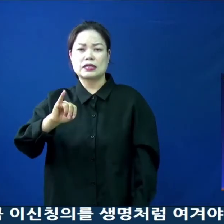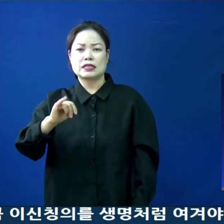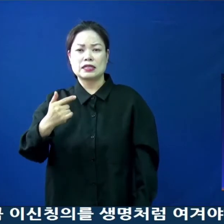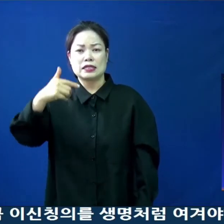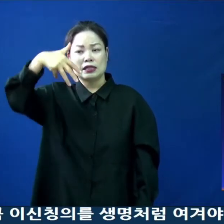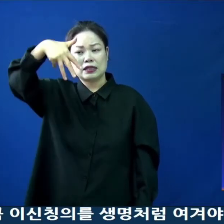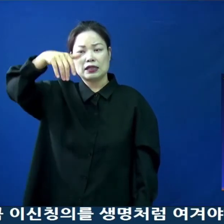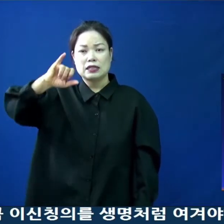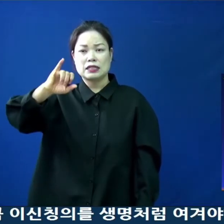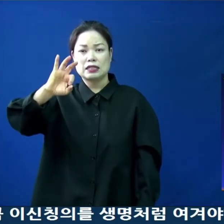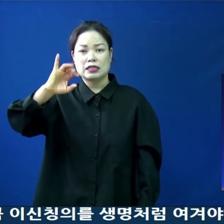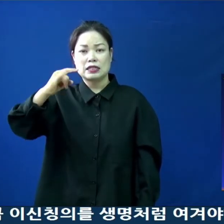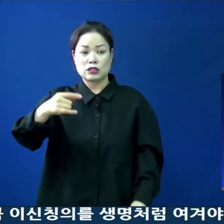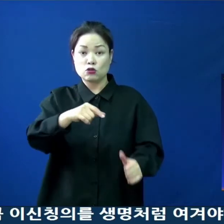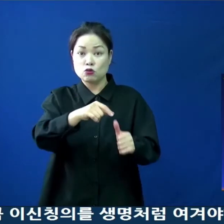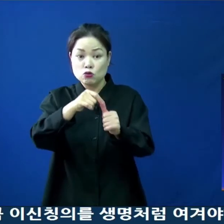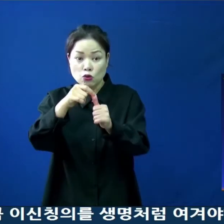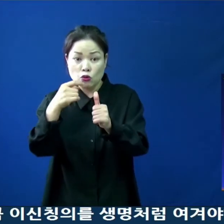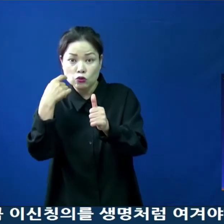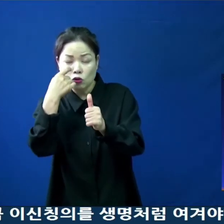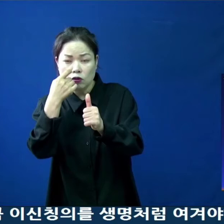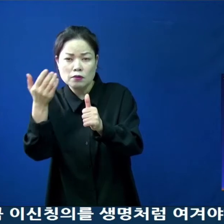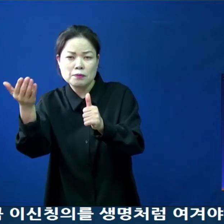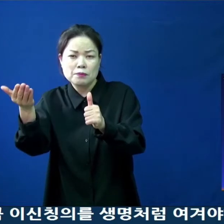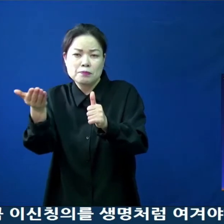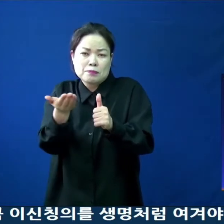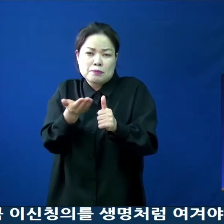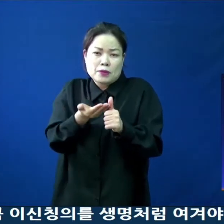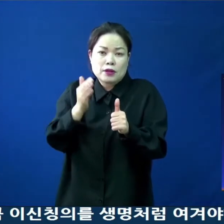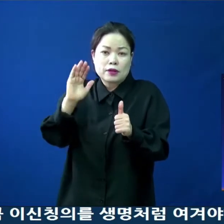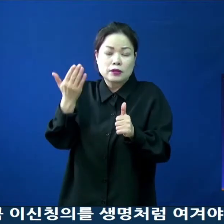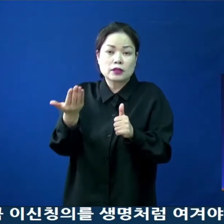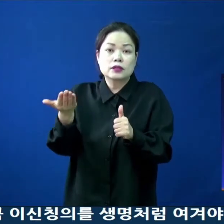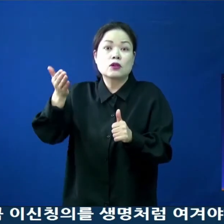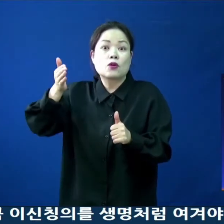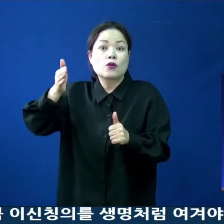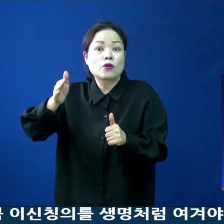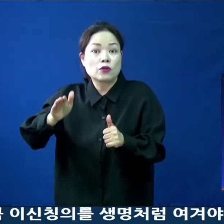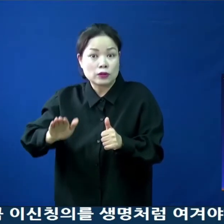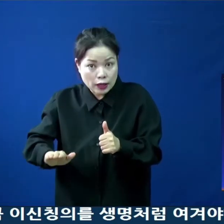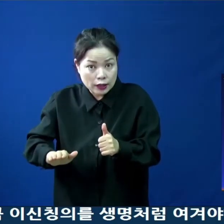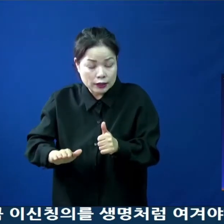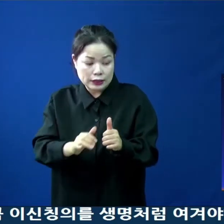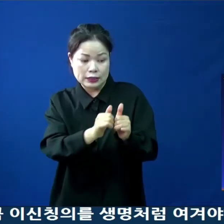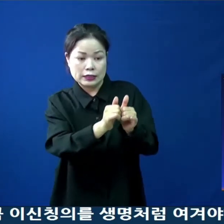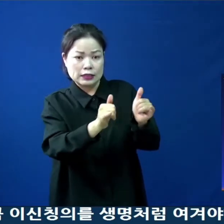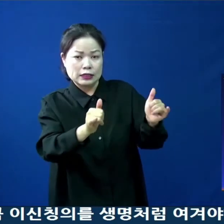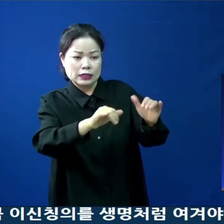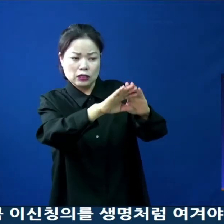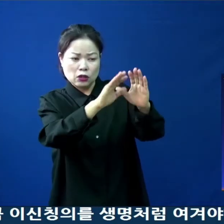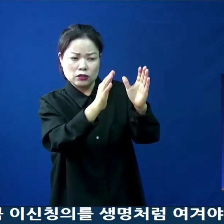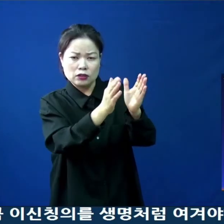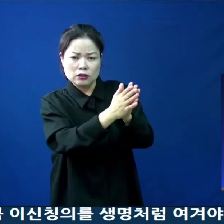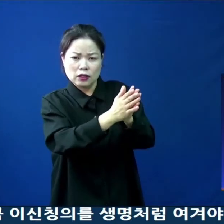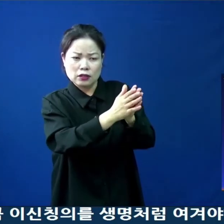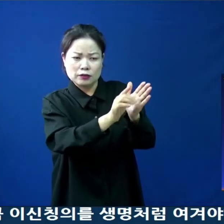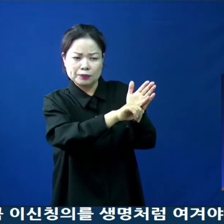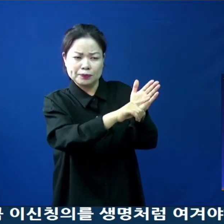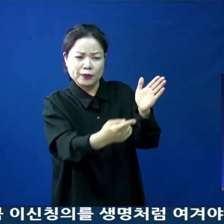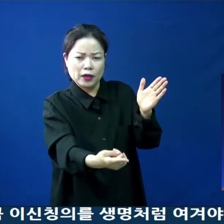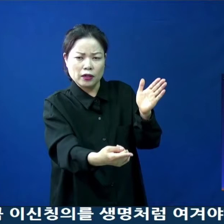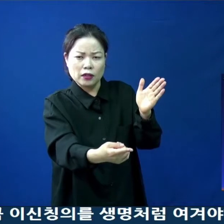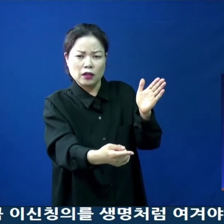구원론을 자연스럽게 받아들이게 됩니다. 그러나 인간의 전적인 타락을